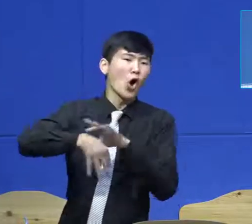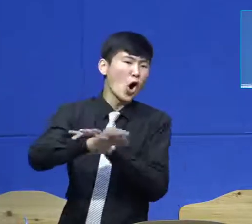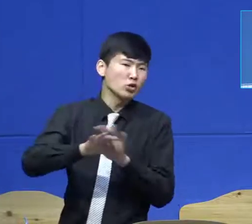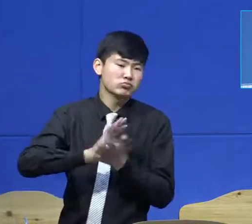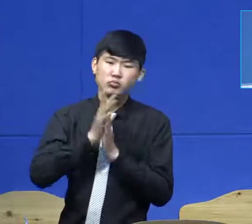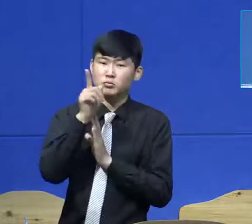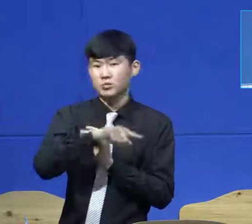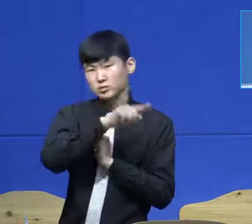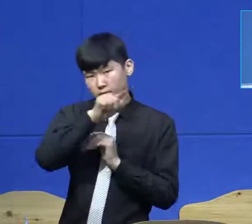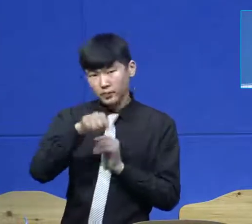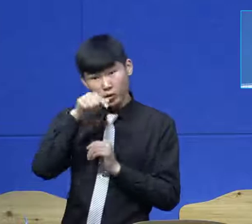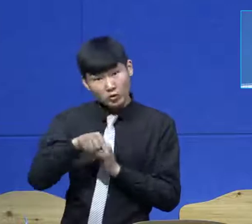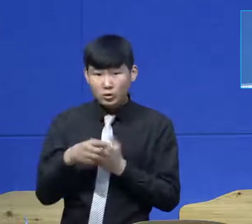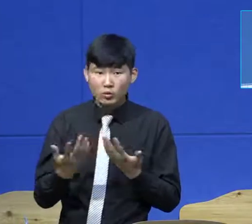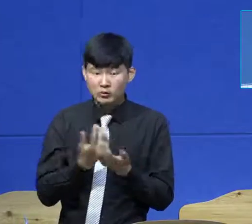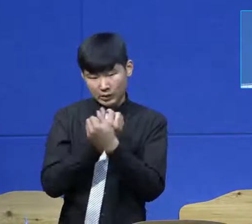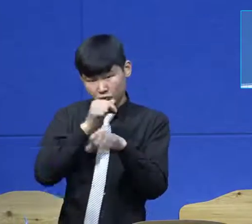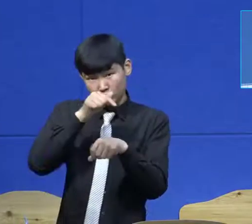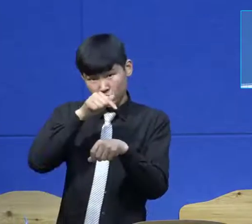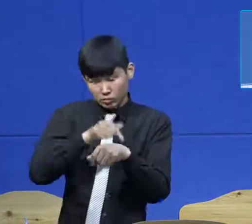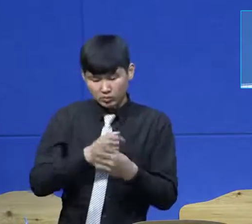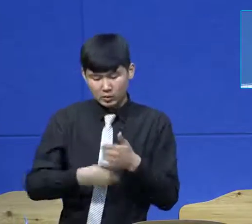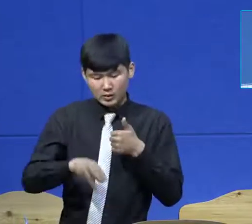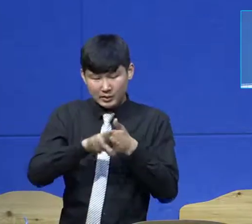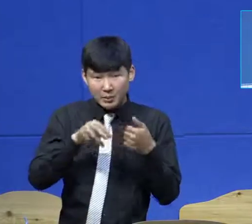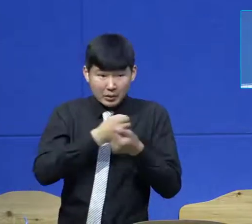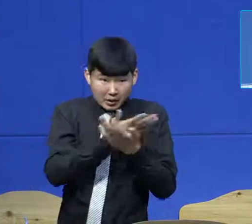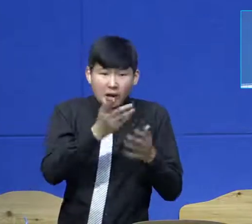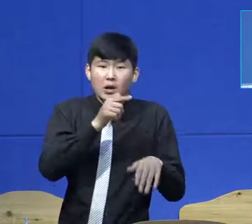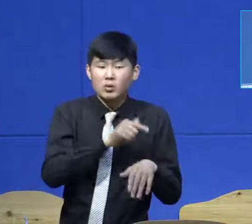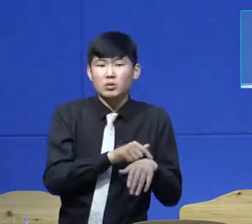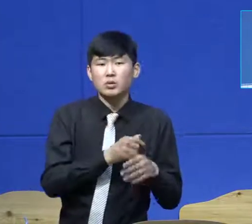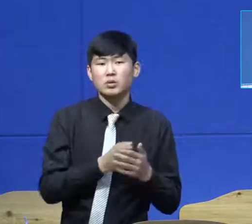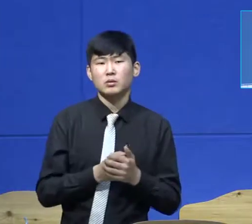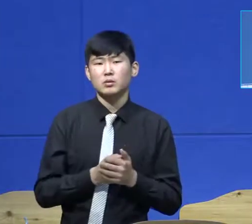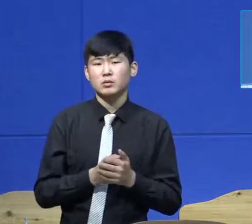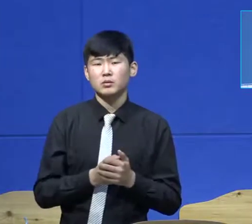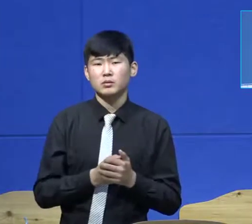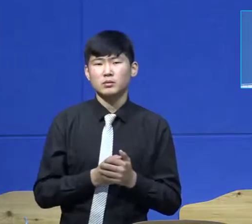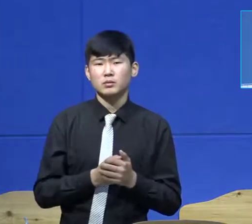болохгүй. Одоо бол аврагдах үе, сайн мэдээг тараах үе.